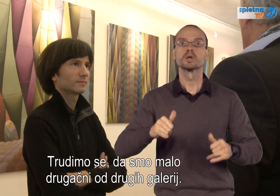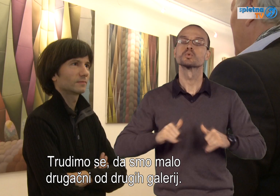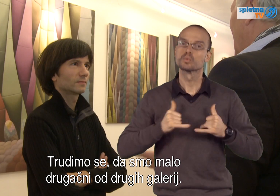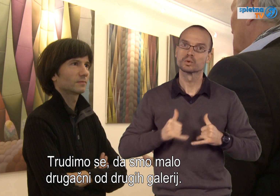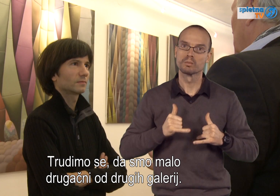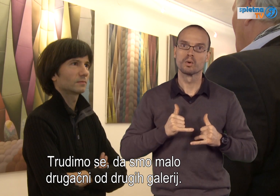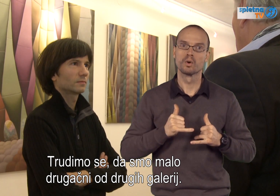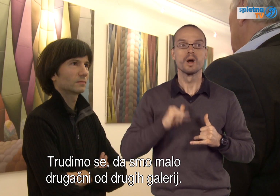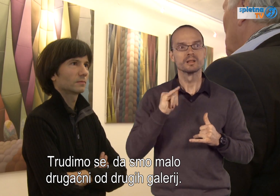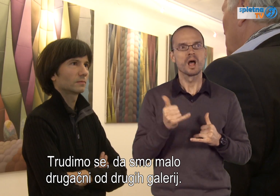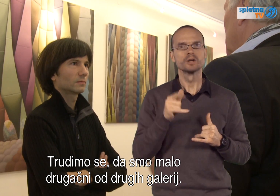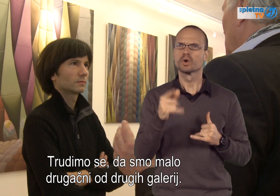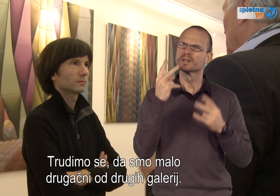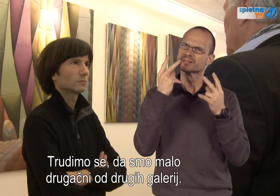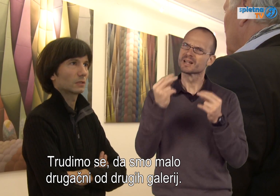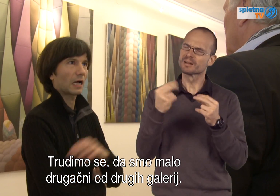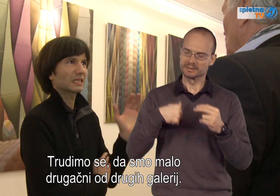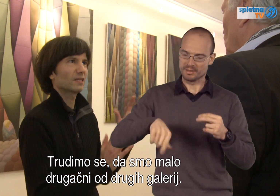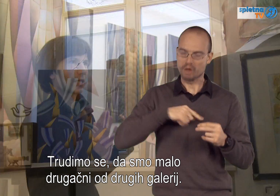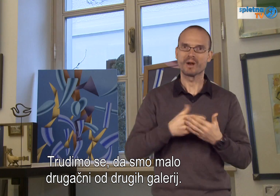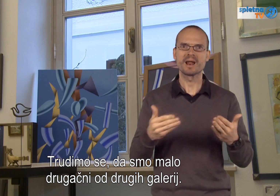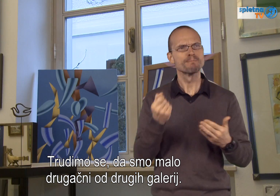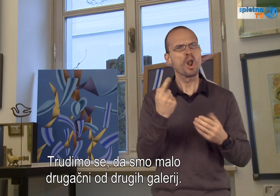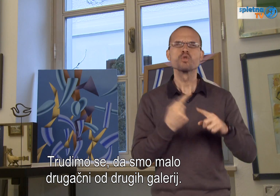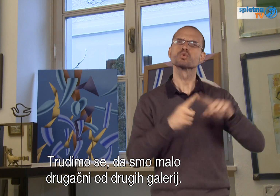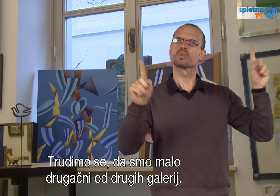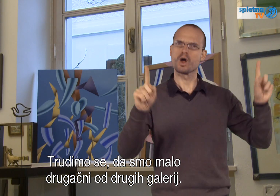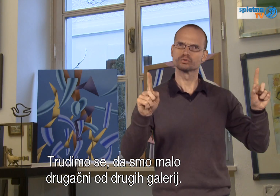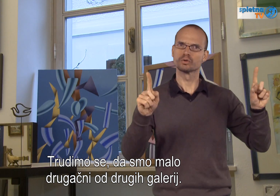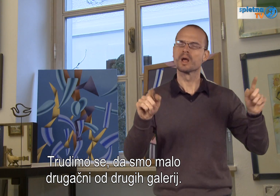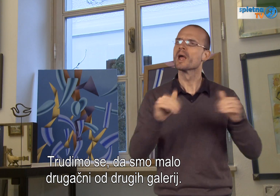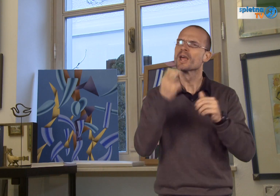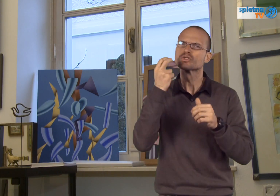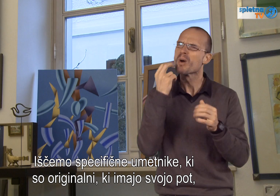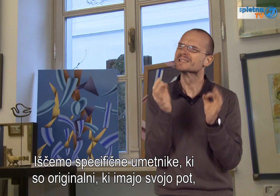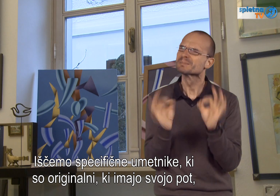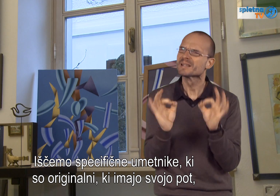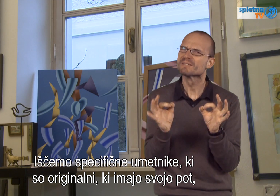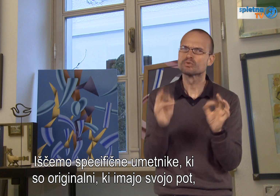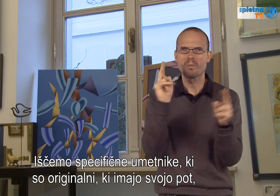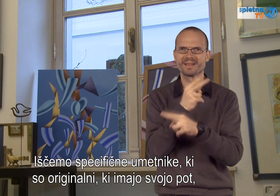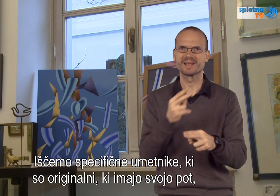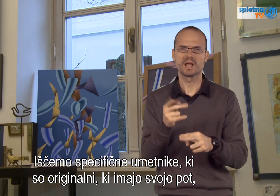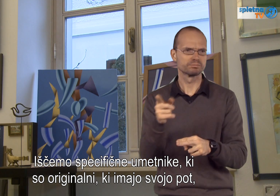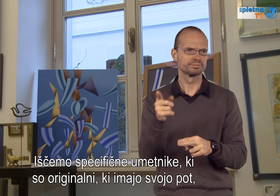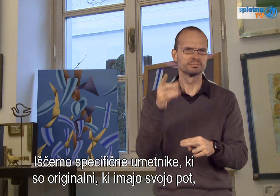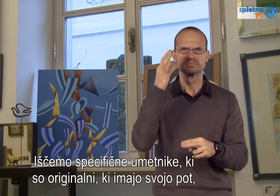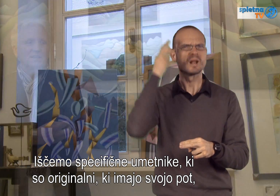Ker se trudimo seveda, da predstavimo, da so malo drugačni od drugih galerij, iščemo specifične umetnike, ki